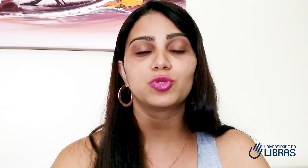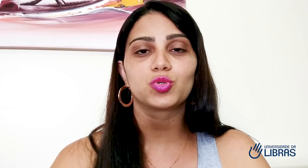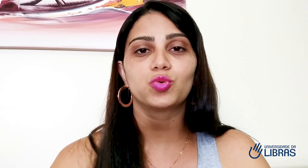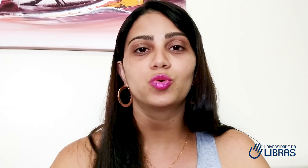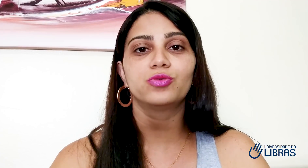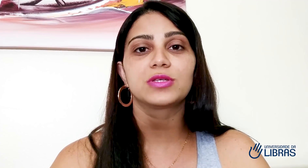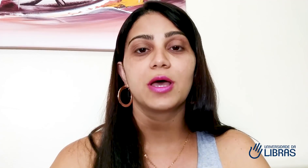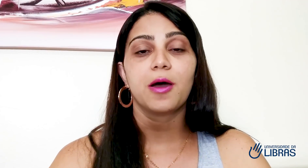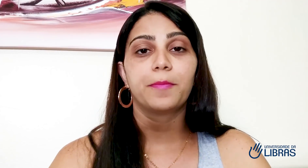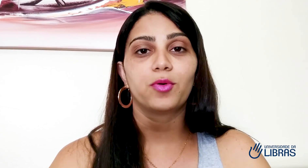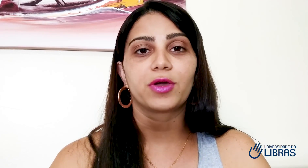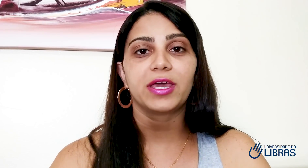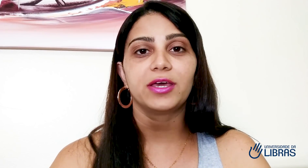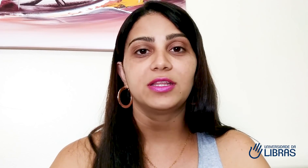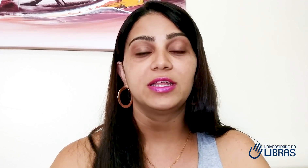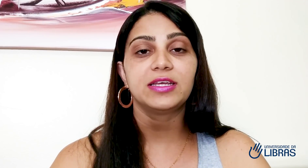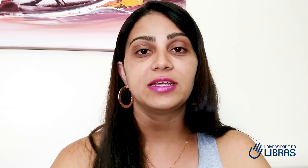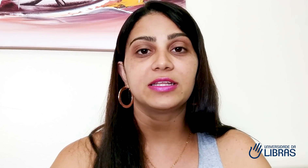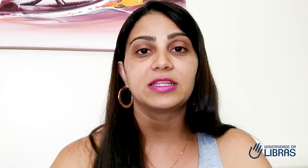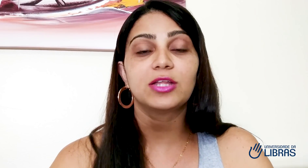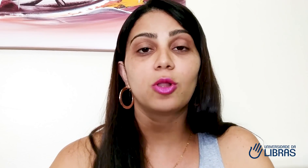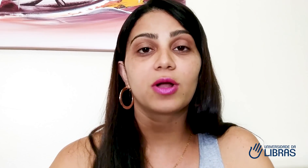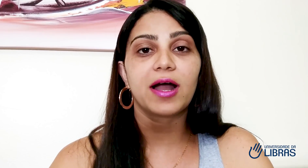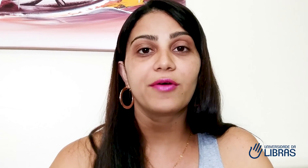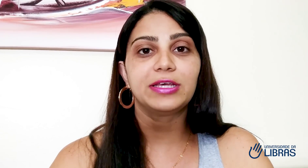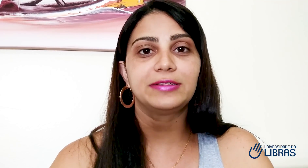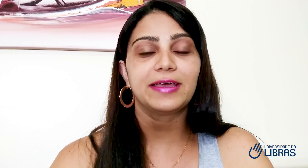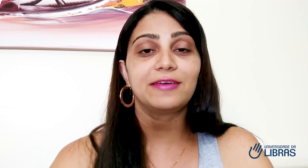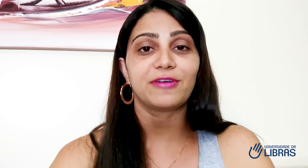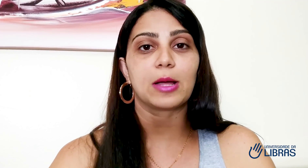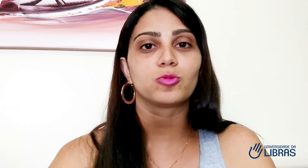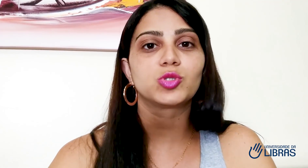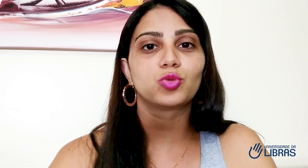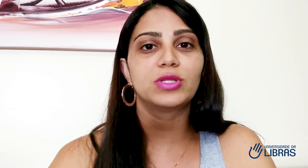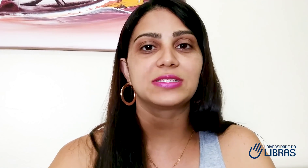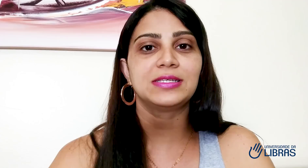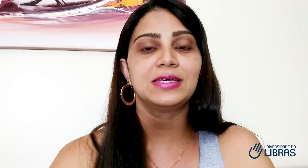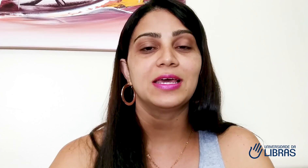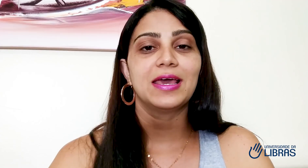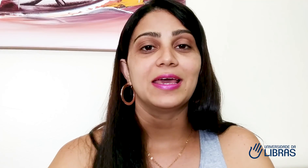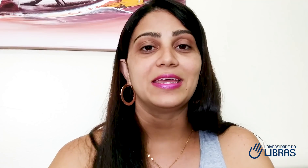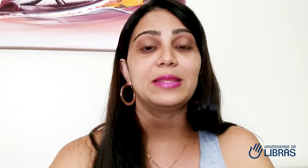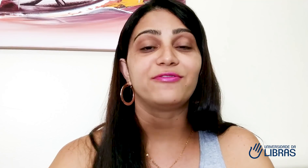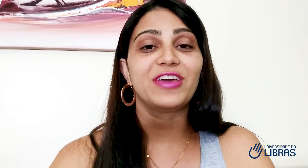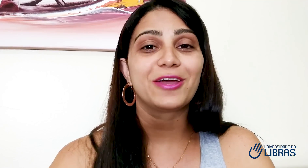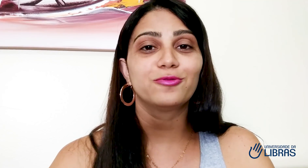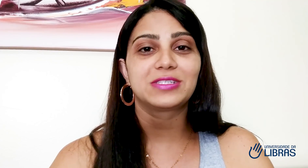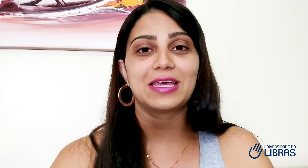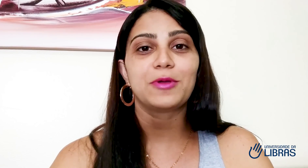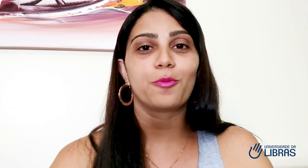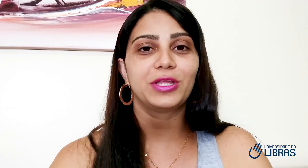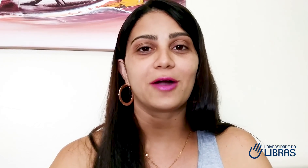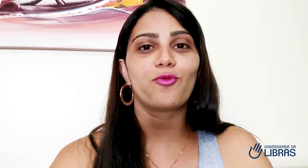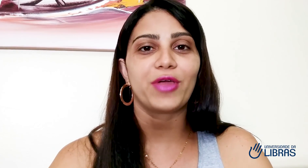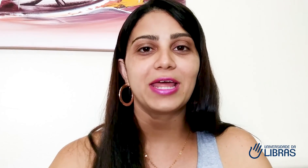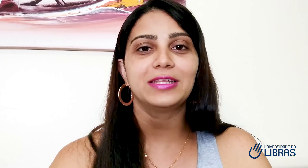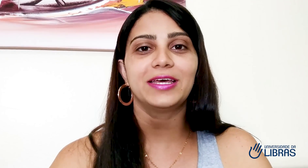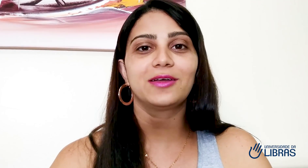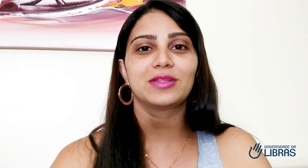os surdos, porque de estar no local e ter que falar com o surdo assim, e ele vê que eu não sei me comunicar com ele, né,